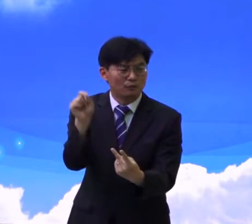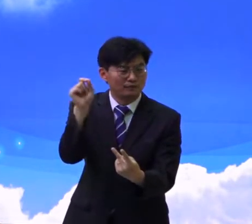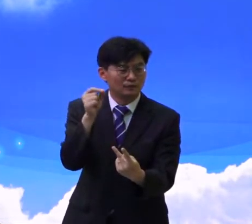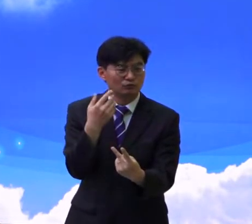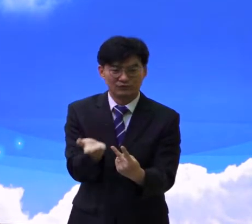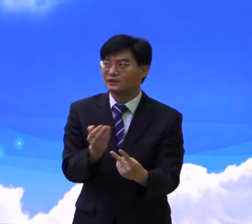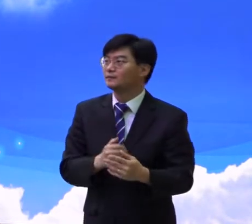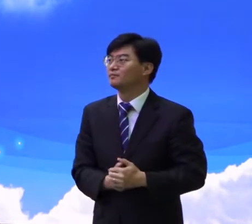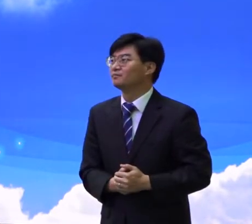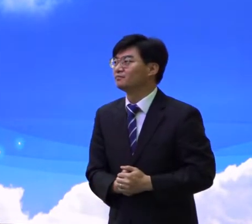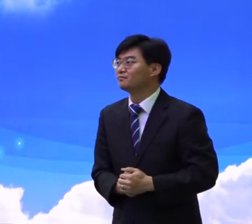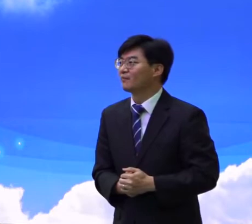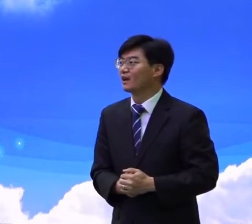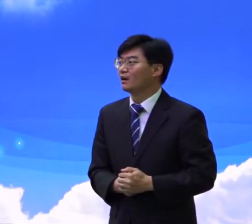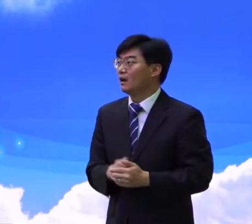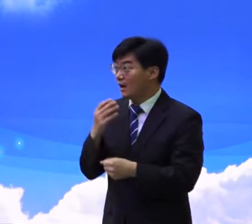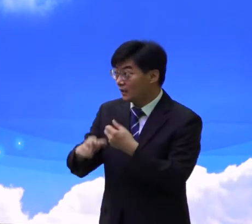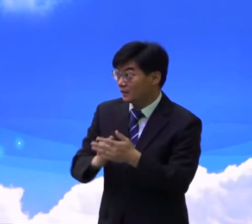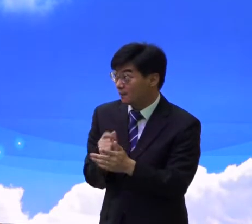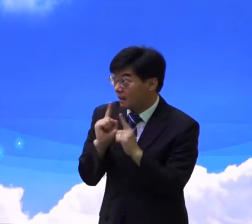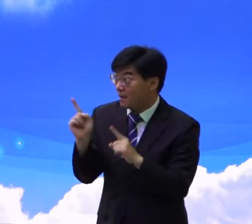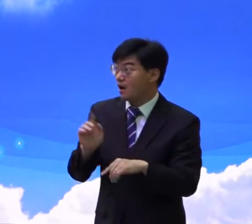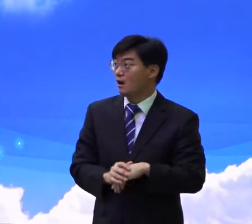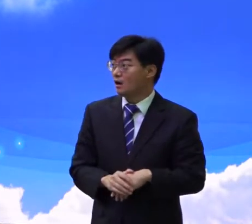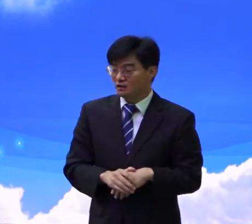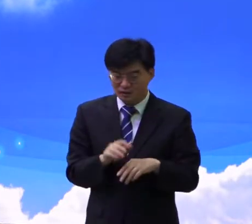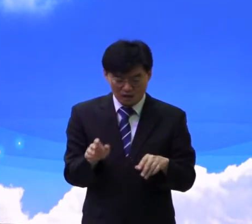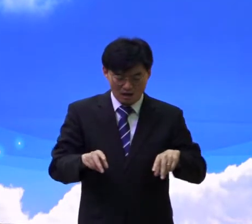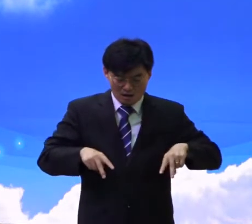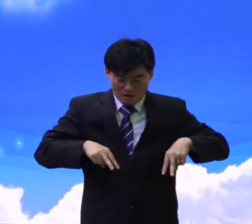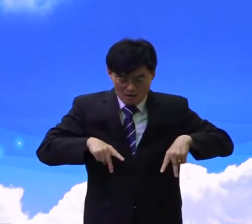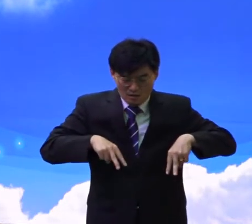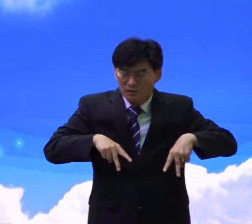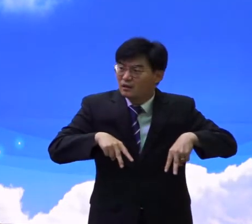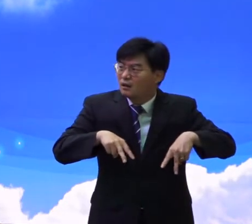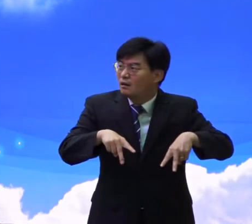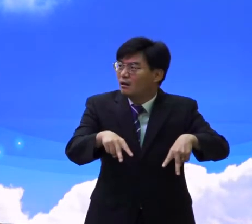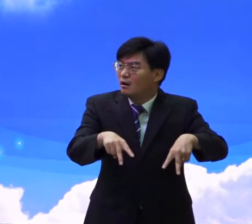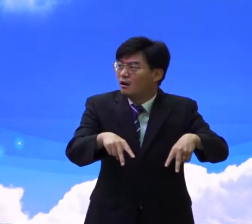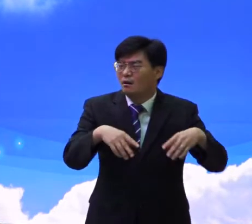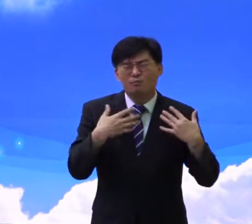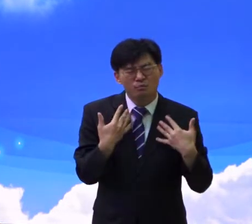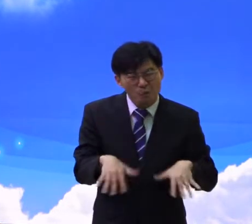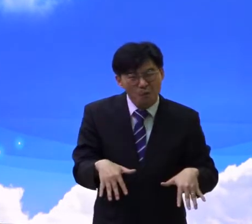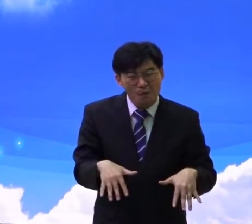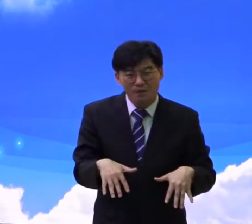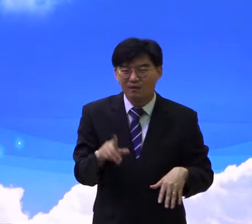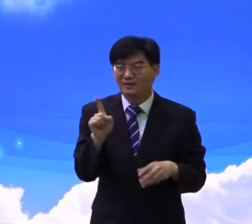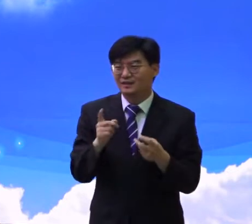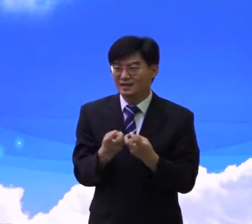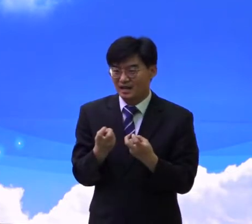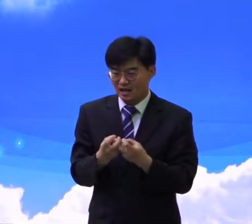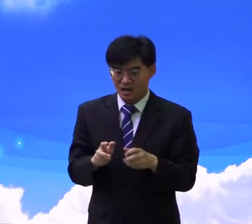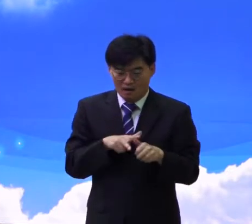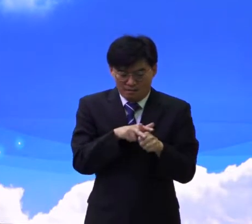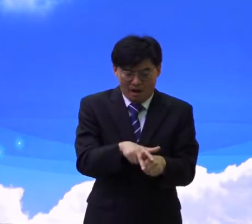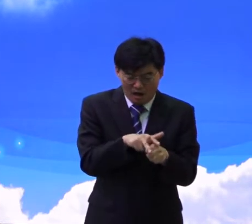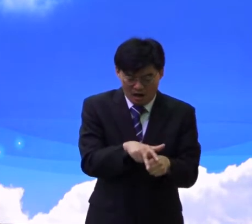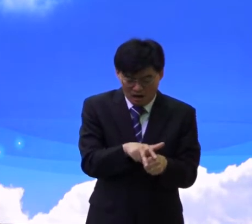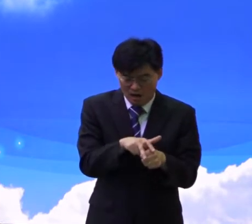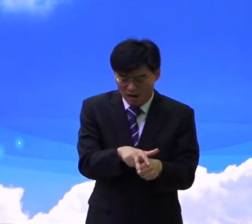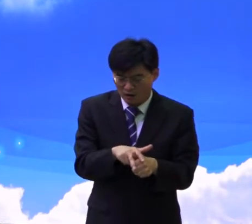읽어보겠습니다. 시작. 만일 내가 보행자와 함께 달려도 피곤하면 어찌 능히